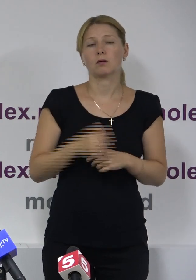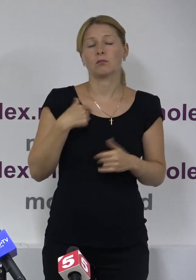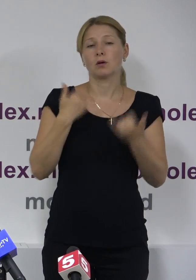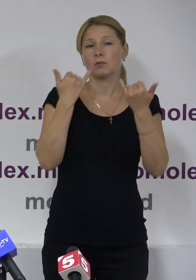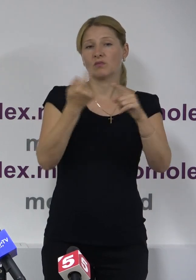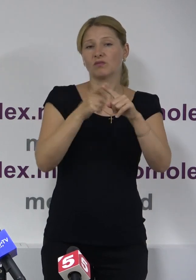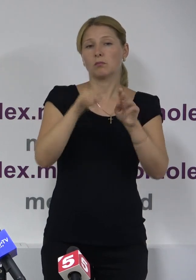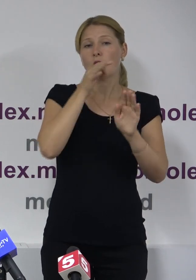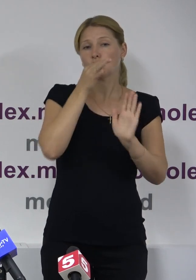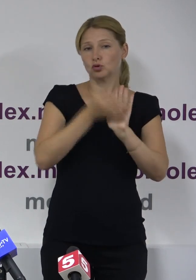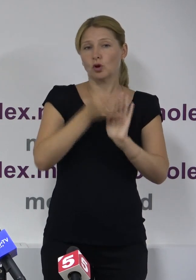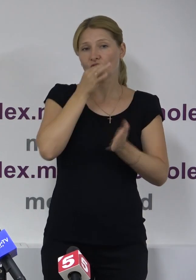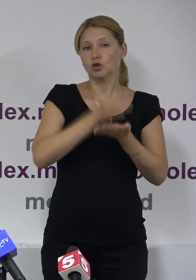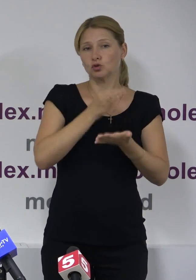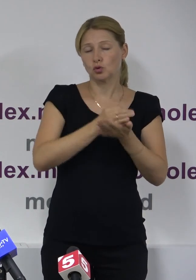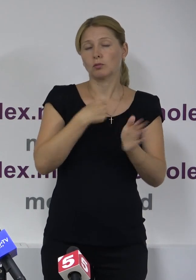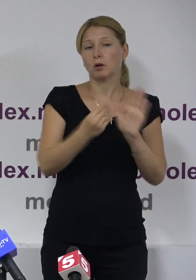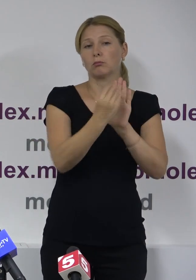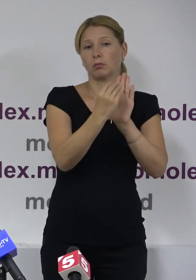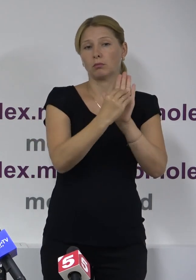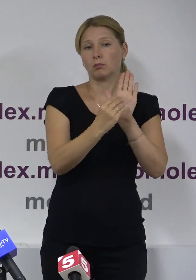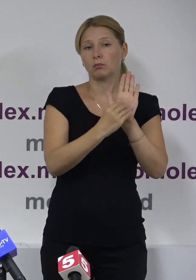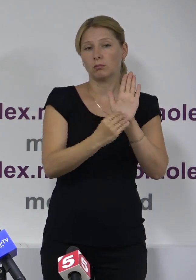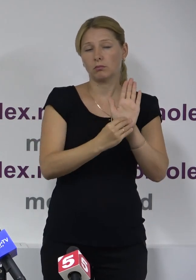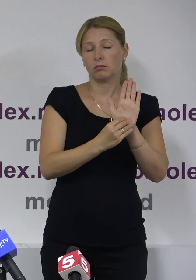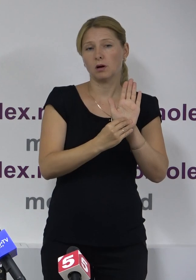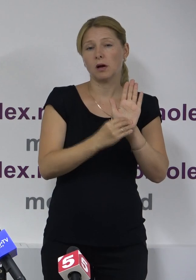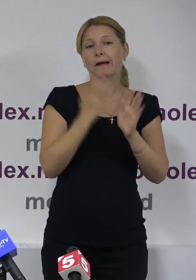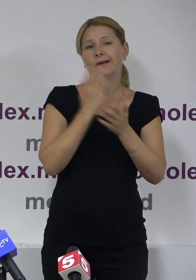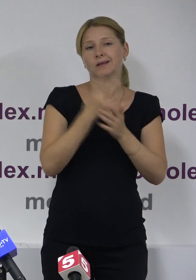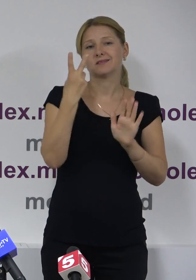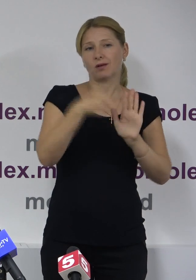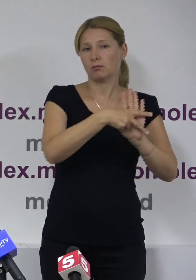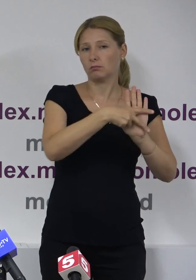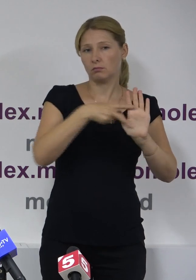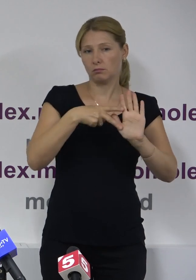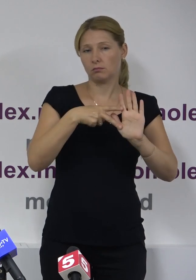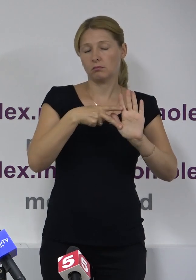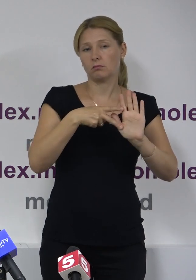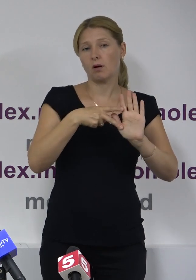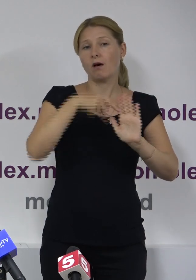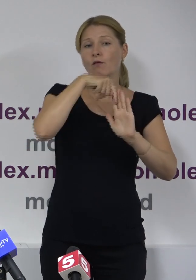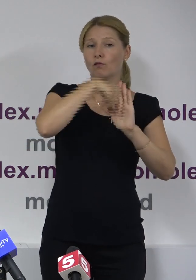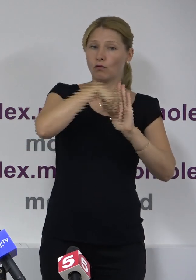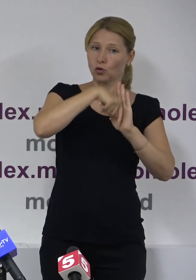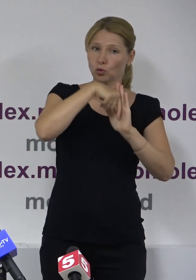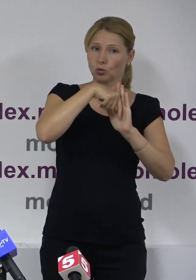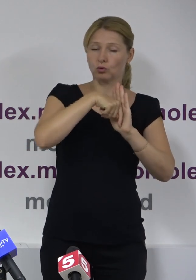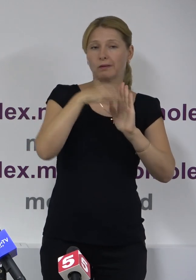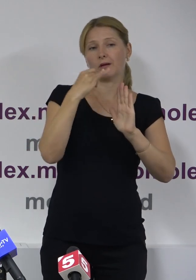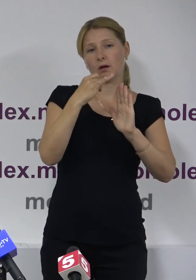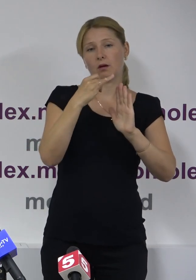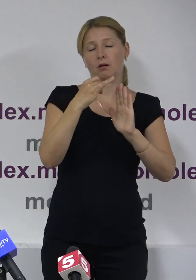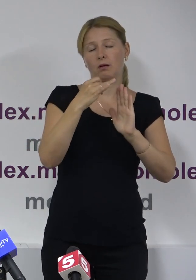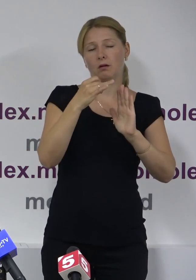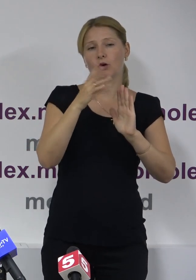acest raport, acesta reflectă două dimensiuni, dimensiunea internă și dimensiunea